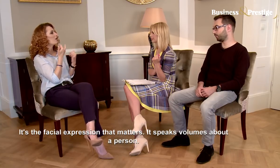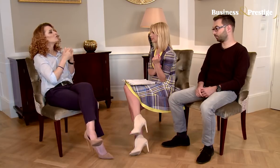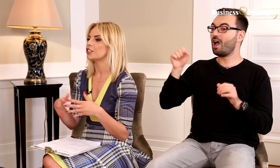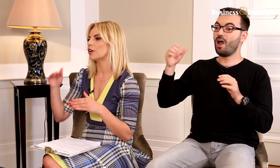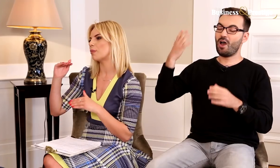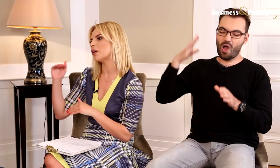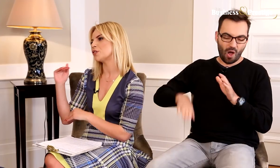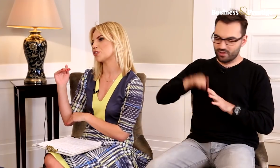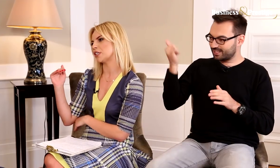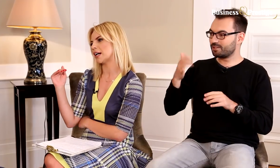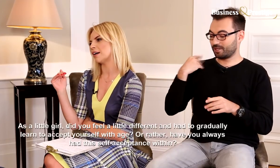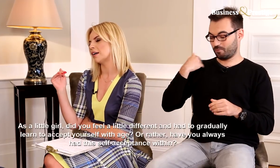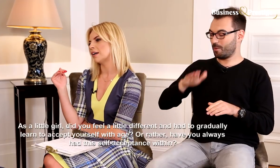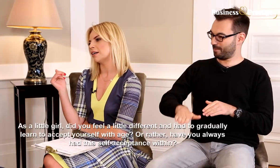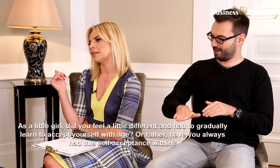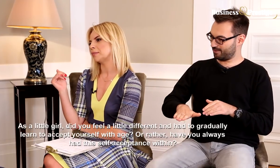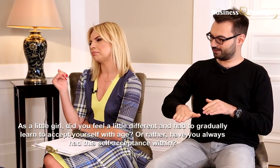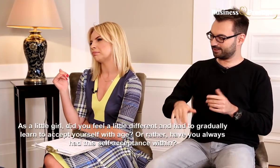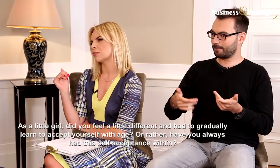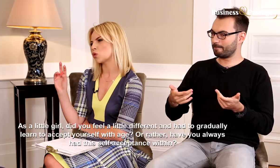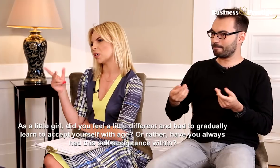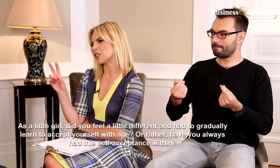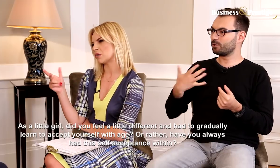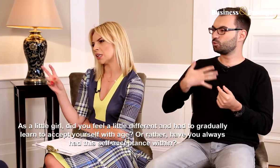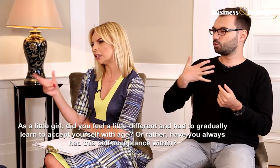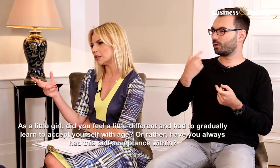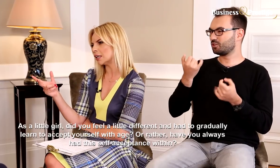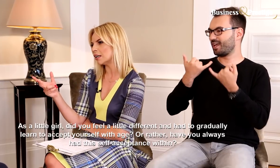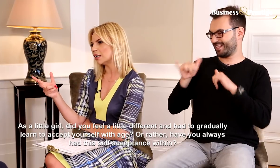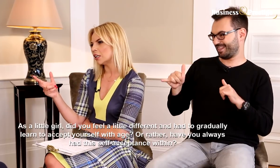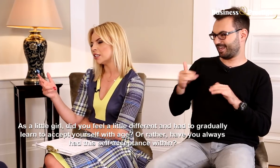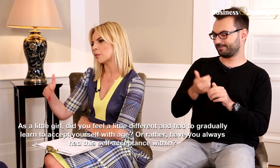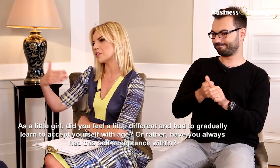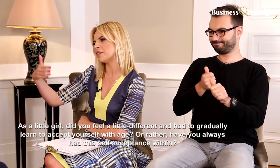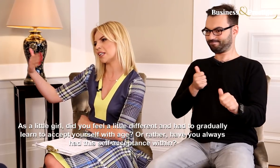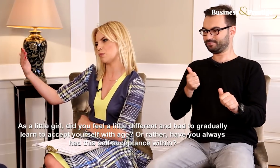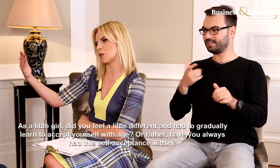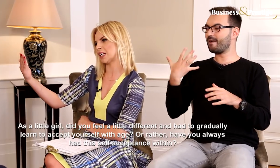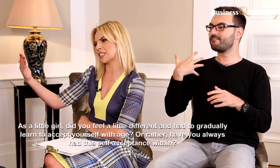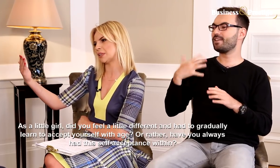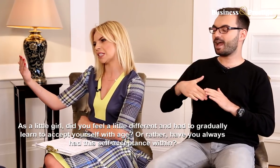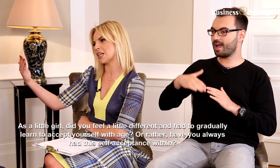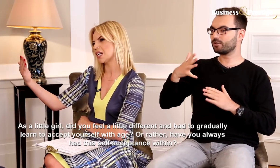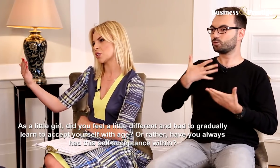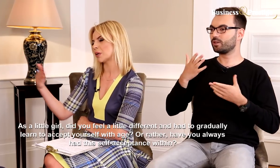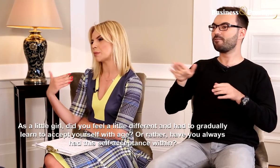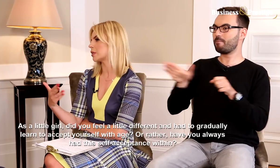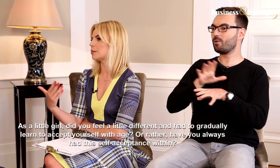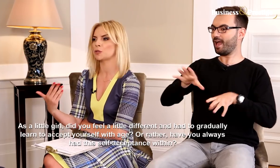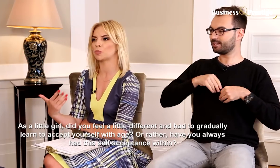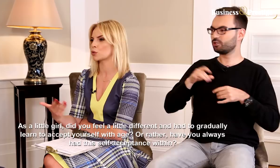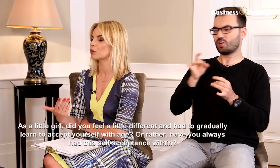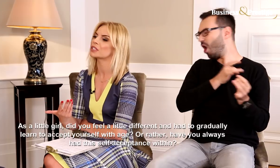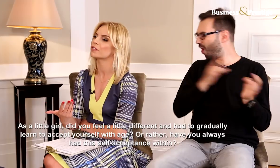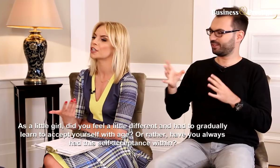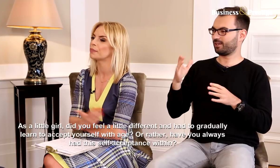mówi o człowieku. Czy jako mała dziewczynka czułaś się trochę inna i jakby z wiekiem przyszła ta akceptacja? Czy tą akceptację